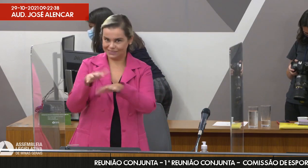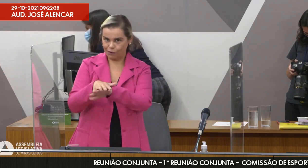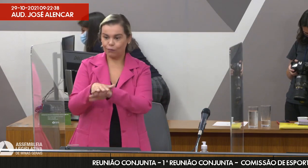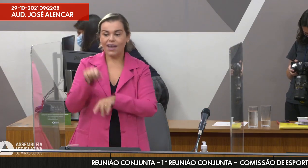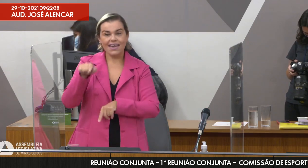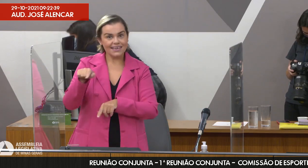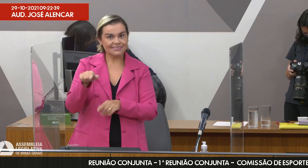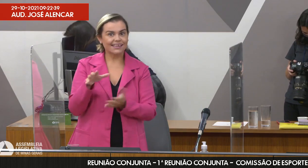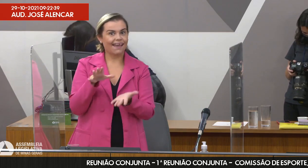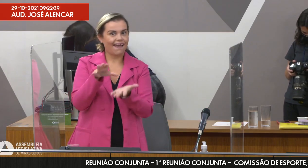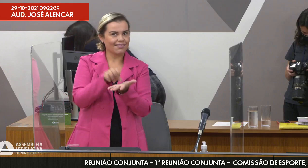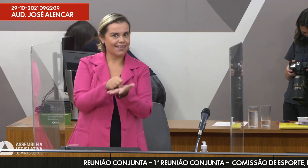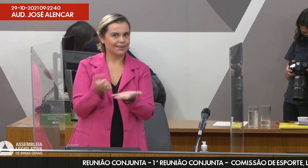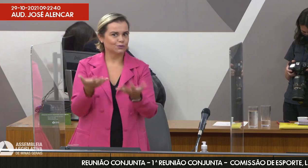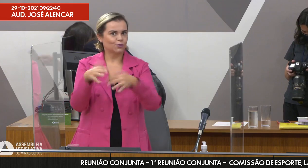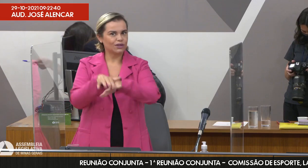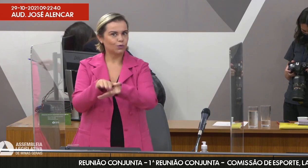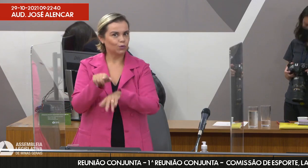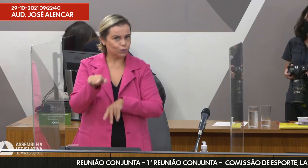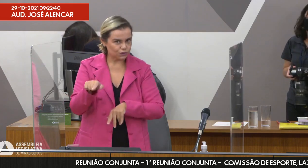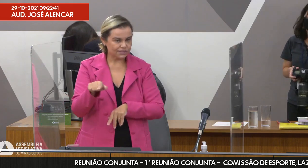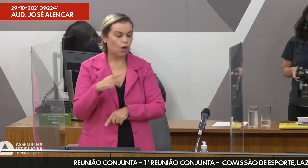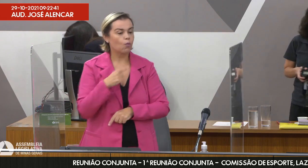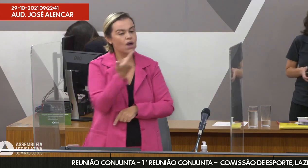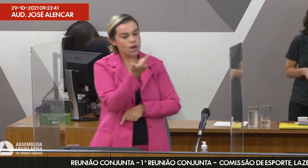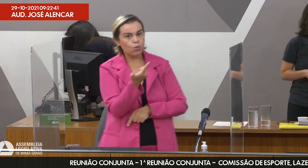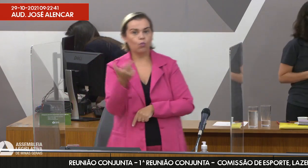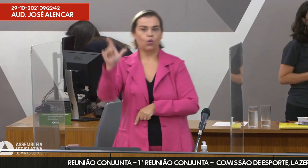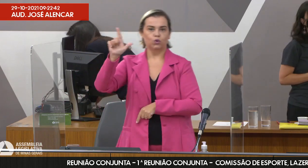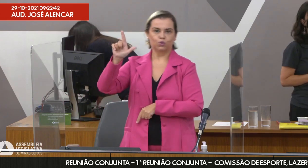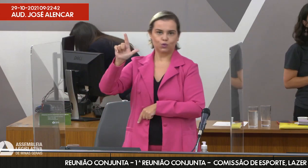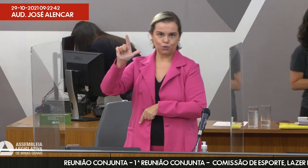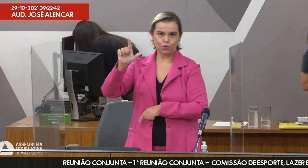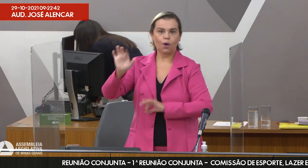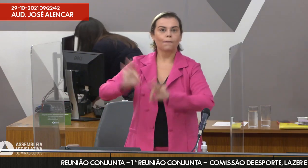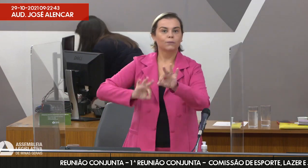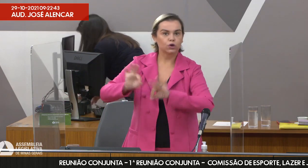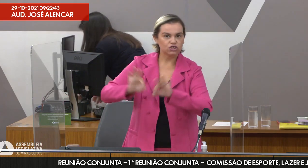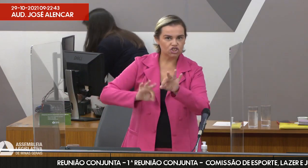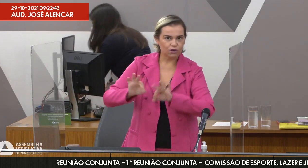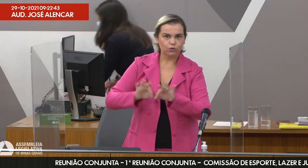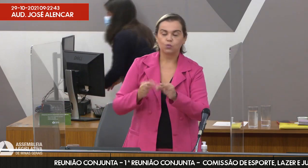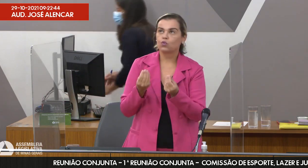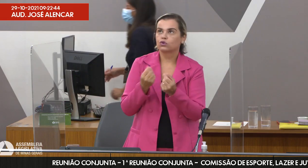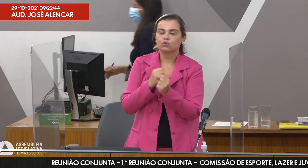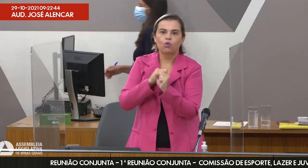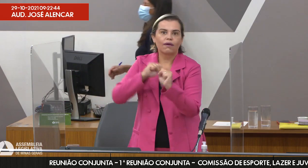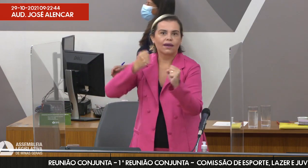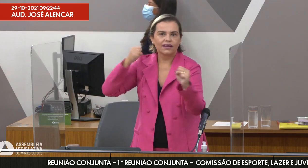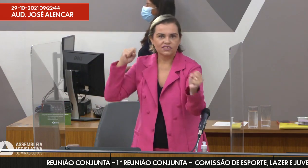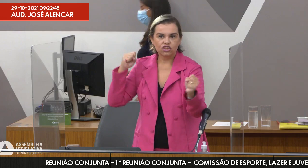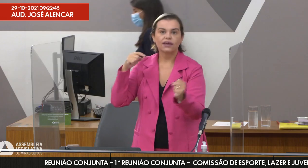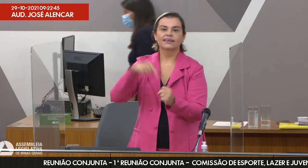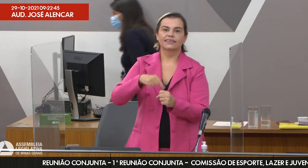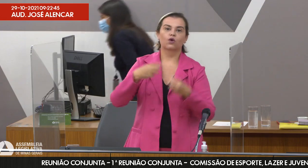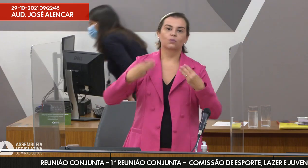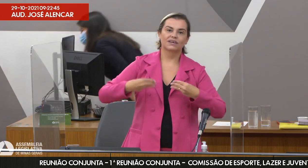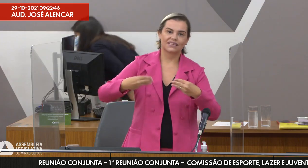A avaliação biopsicossocial está relacionada ao cadastro e inclusão. É um outro